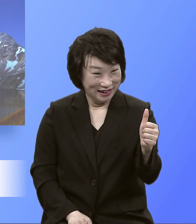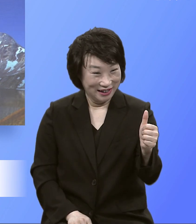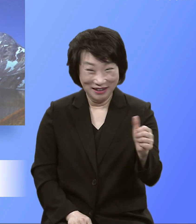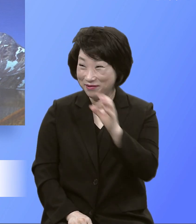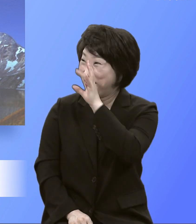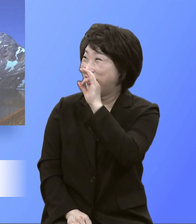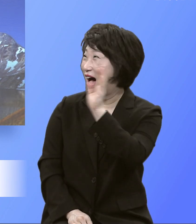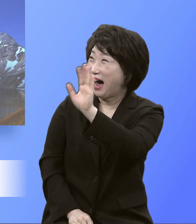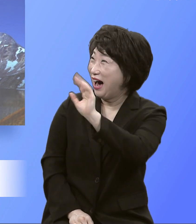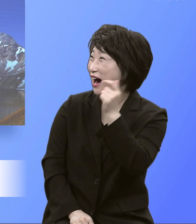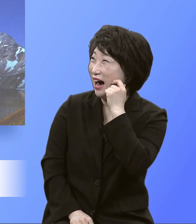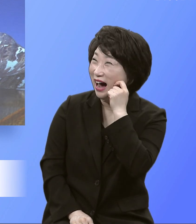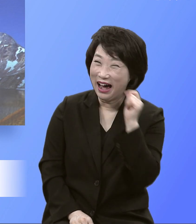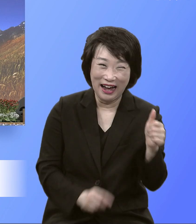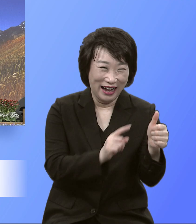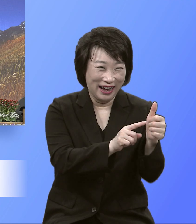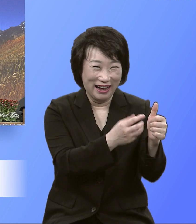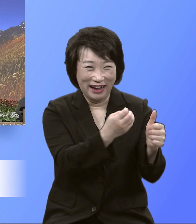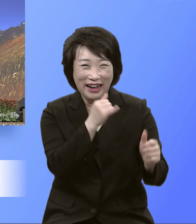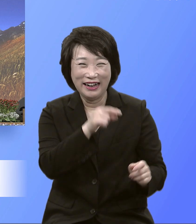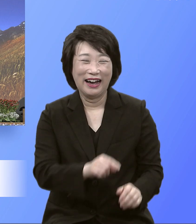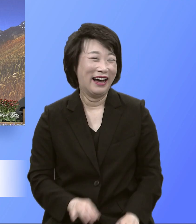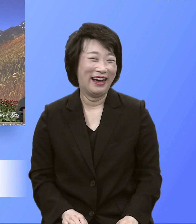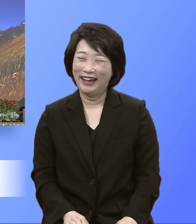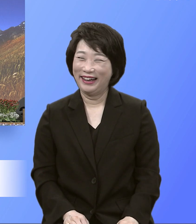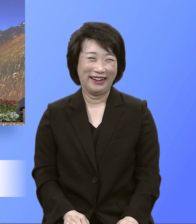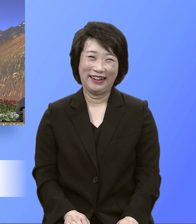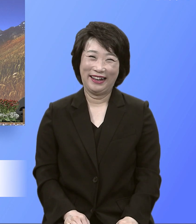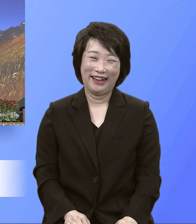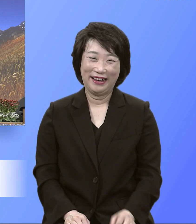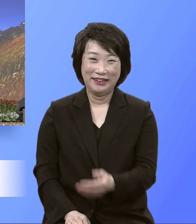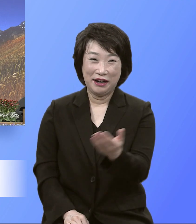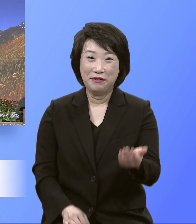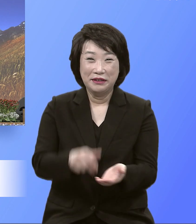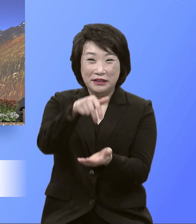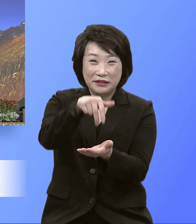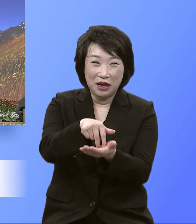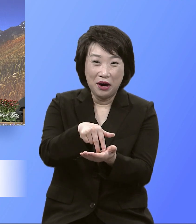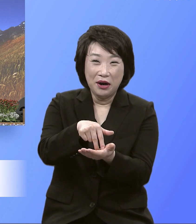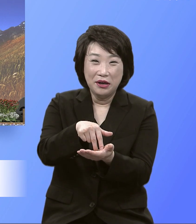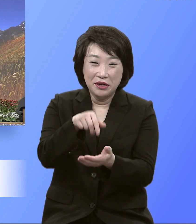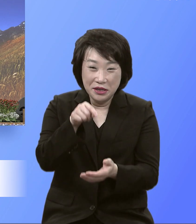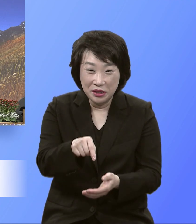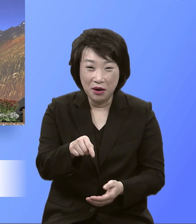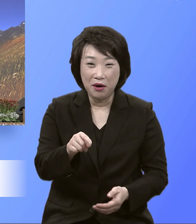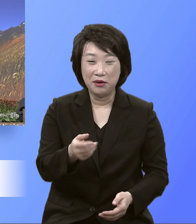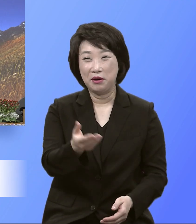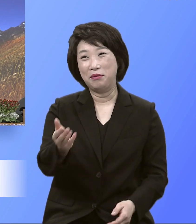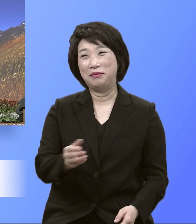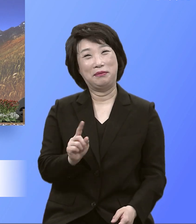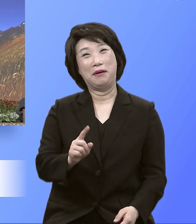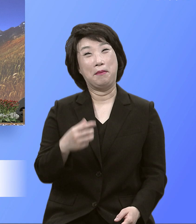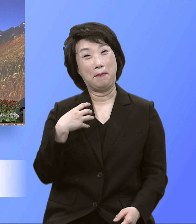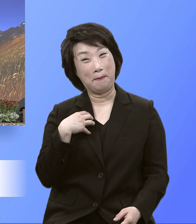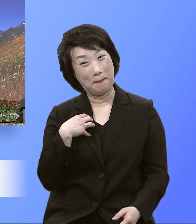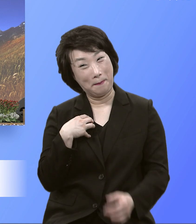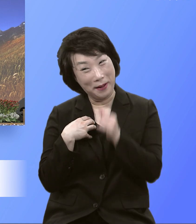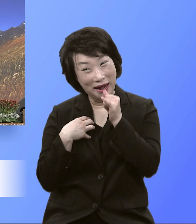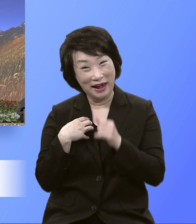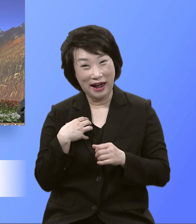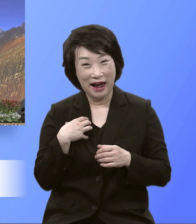택도 없지? 택도 없어요. 서 있다는 자체가